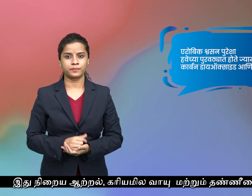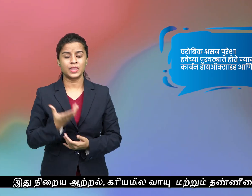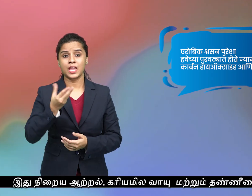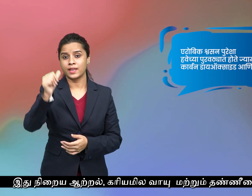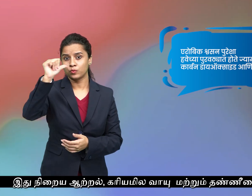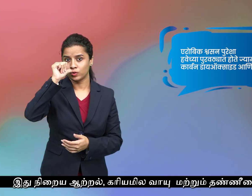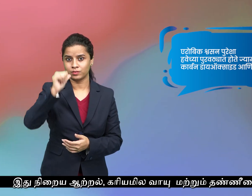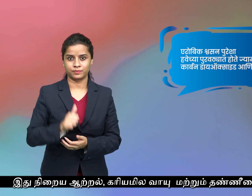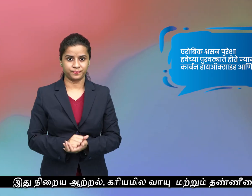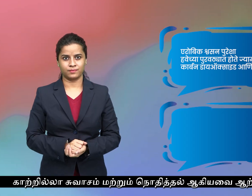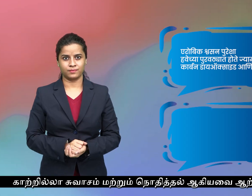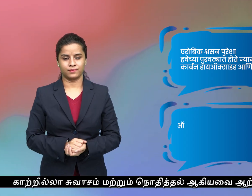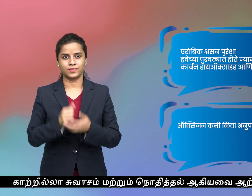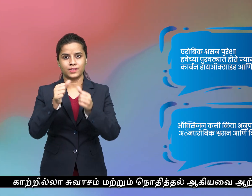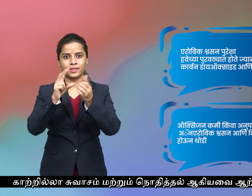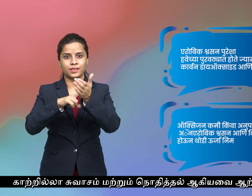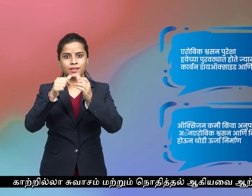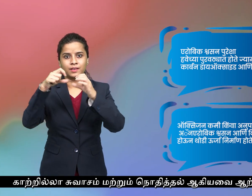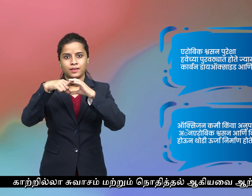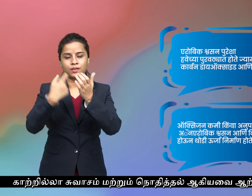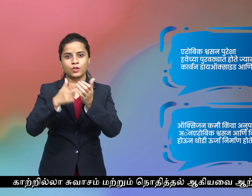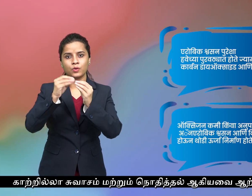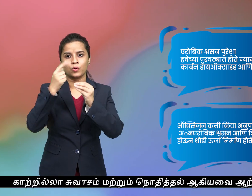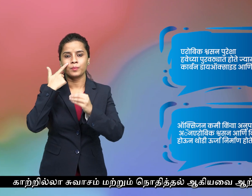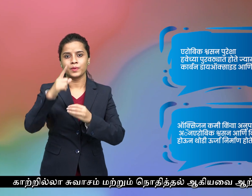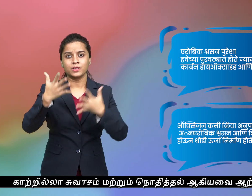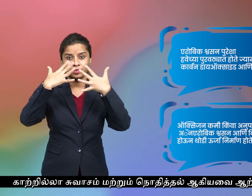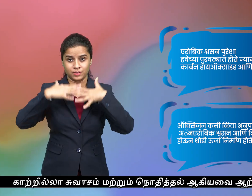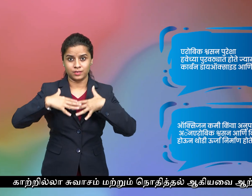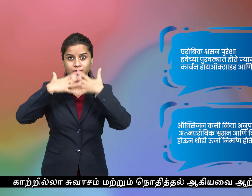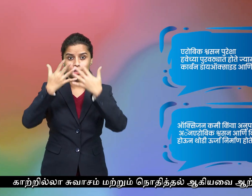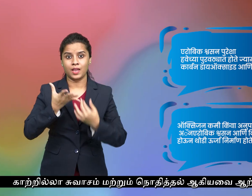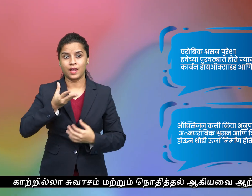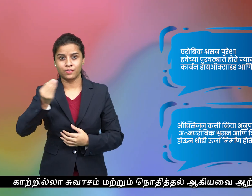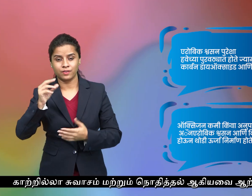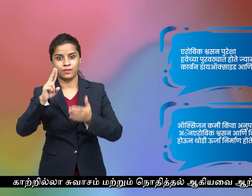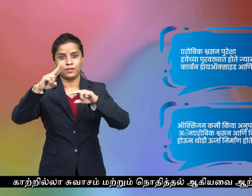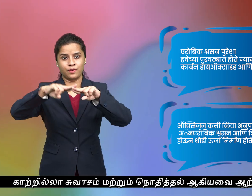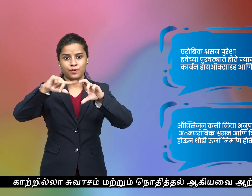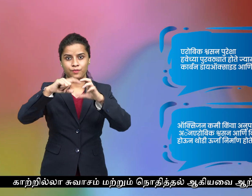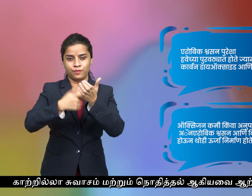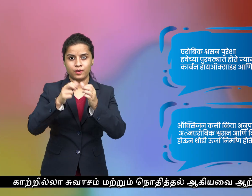செய்கிறது. காற்றில்லா சுவாசம் மற்றும் நொதித்தல் ஆகியவை ஆற்றலை உற்பத்தி செய்ய